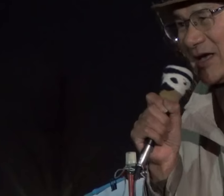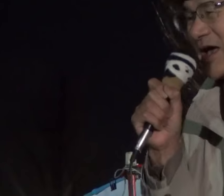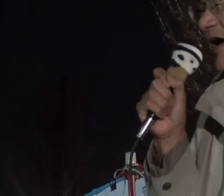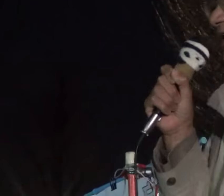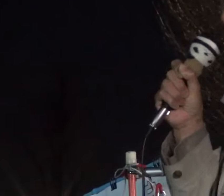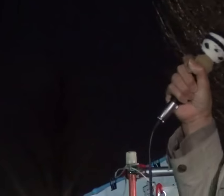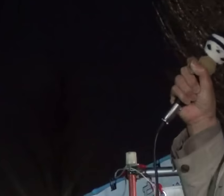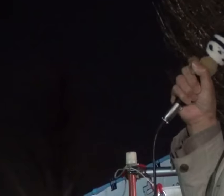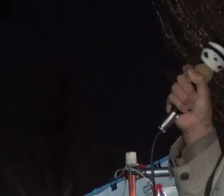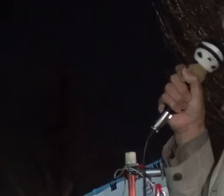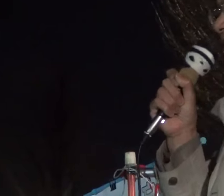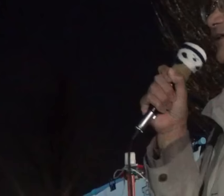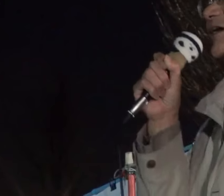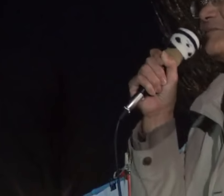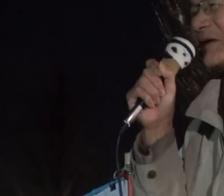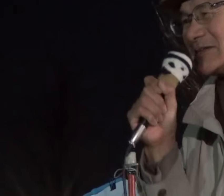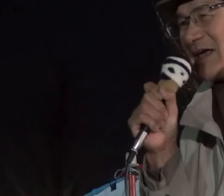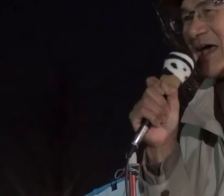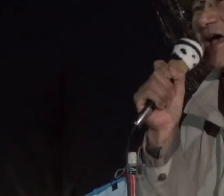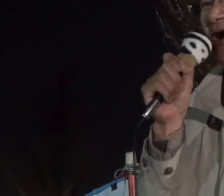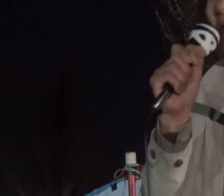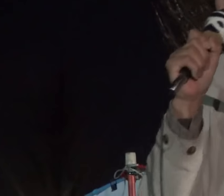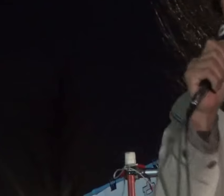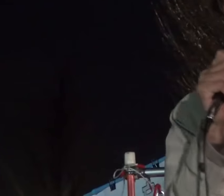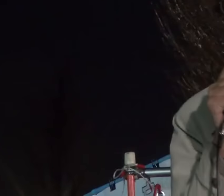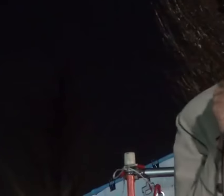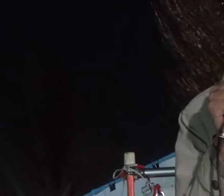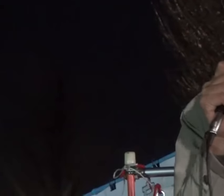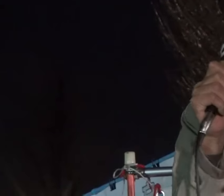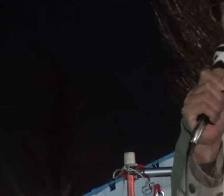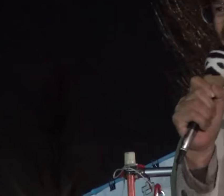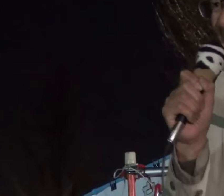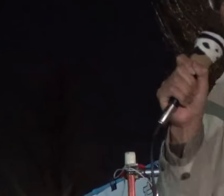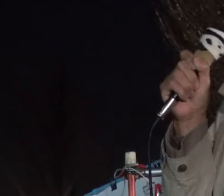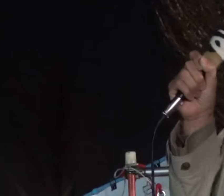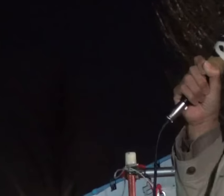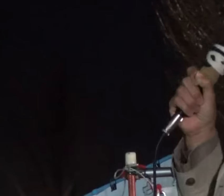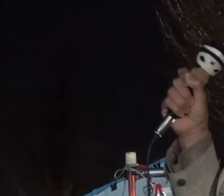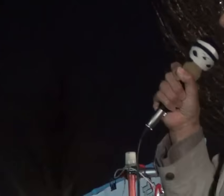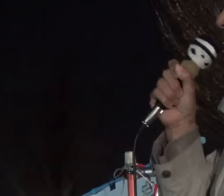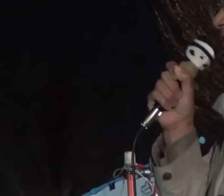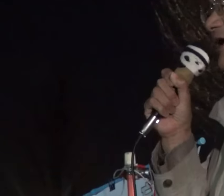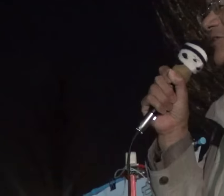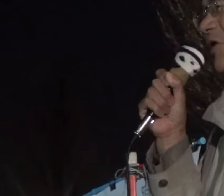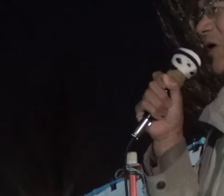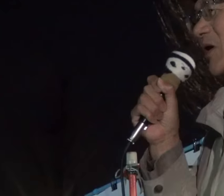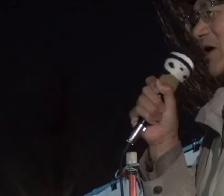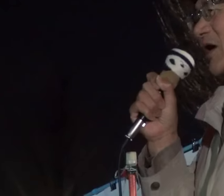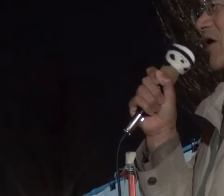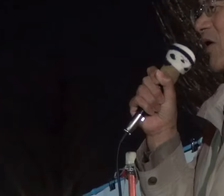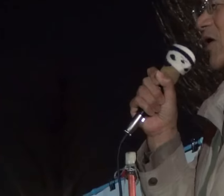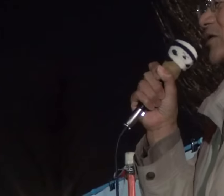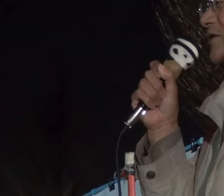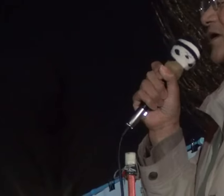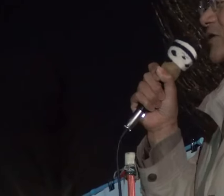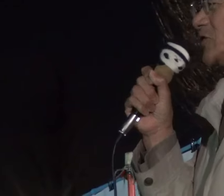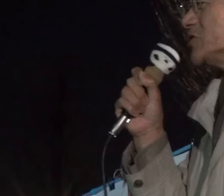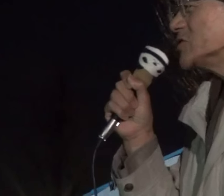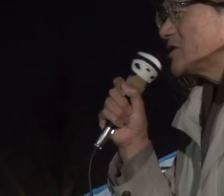ました。コンコンって叩きまして個別訪問するわけなんですが、なんとほ